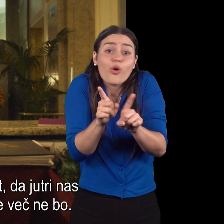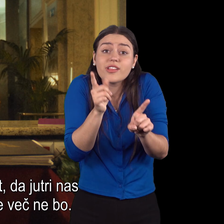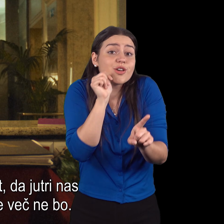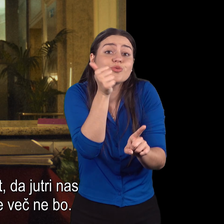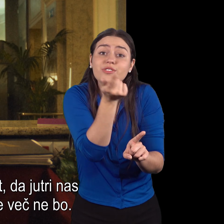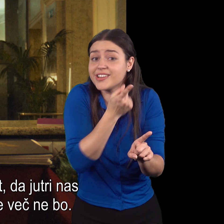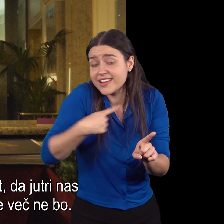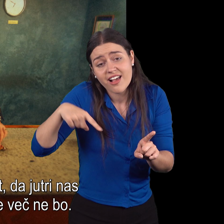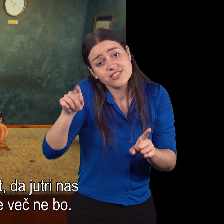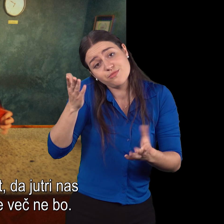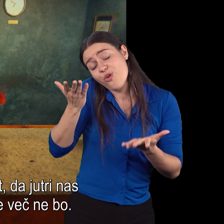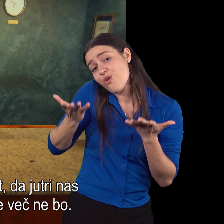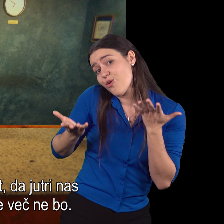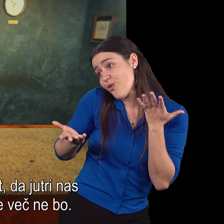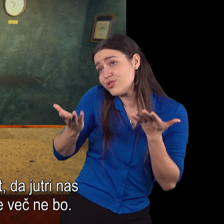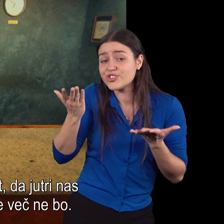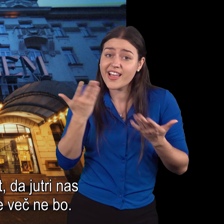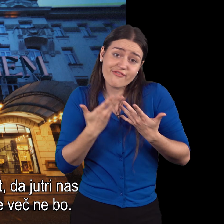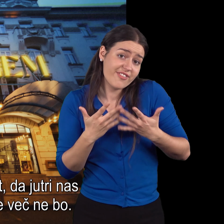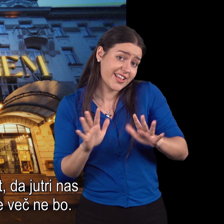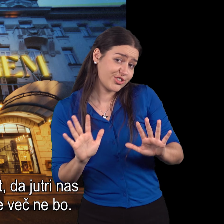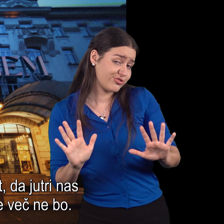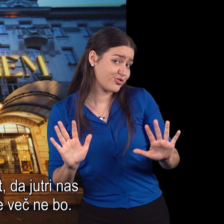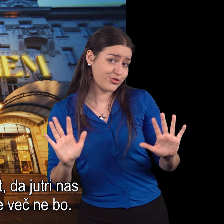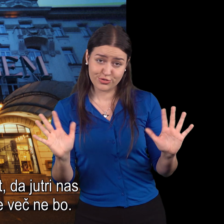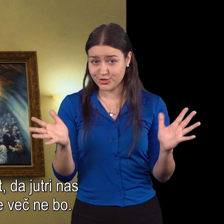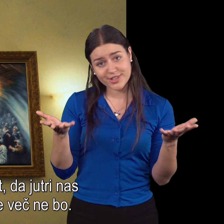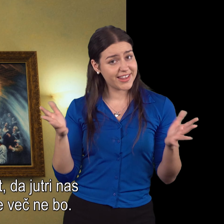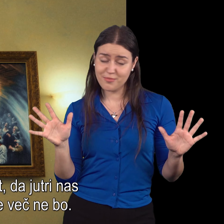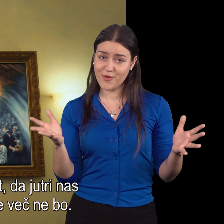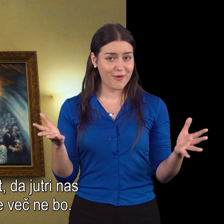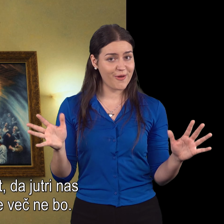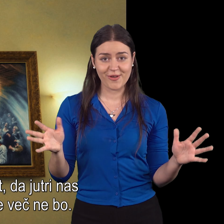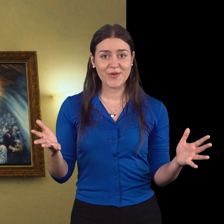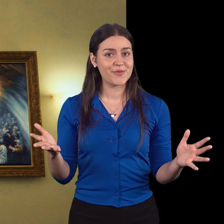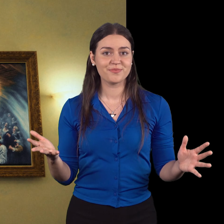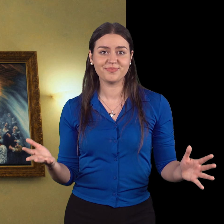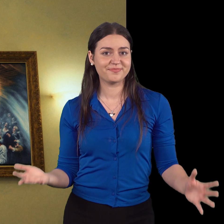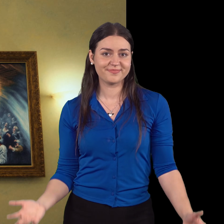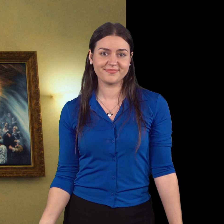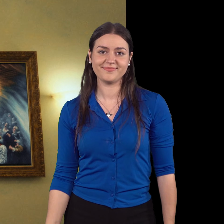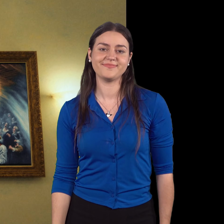Živeli, kot da jutri nas mogoče več ne bo.